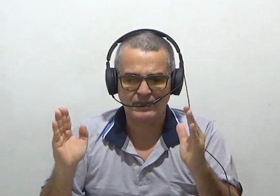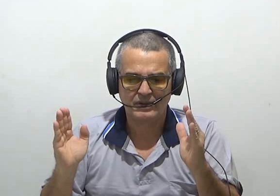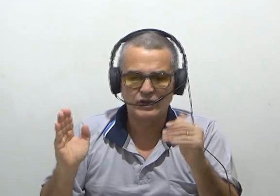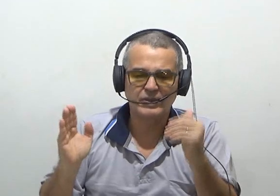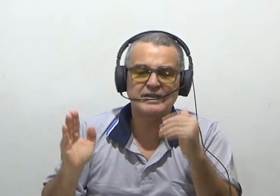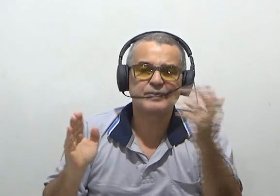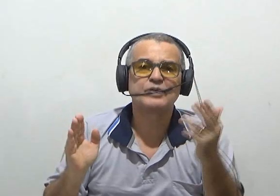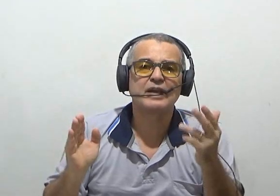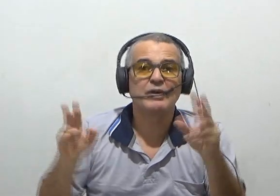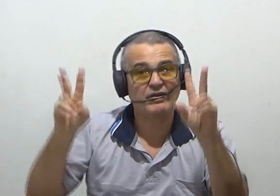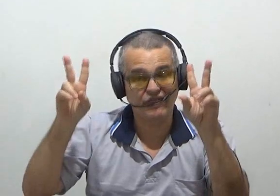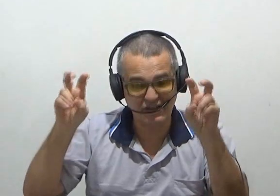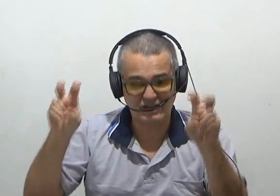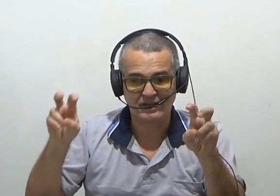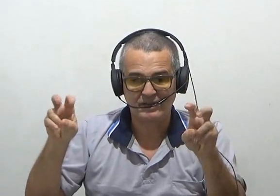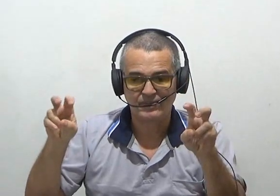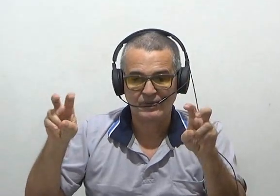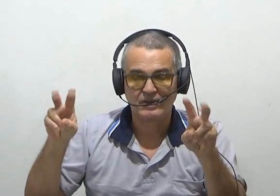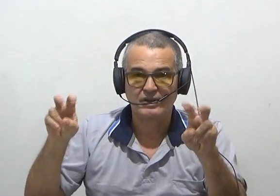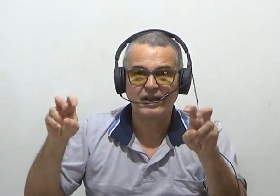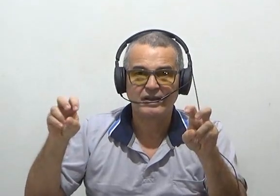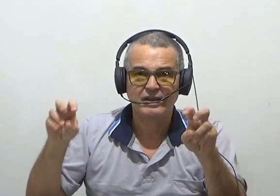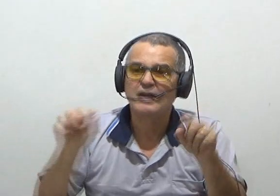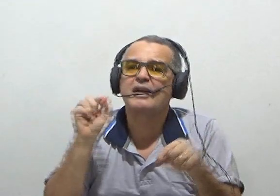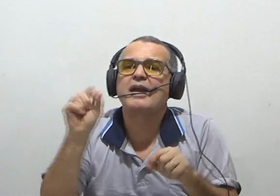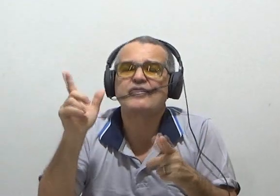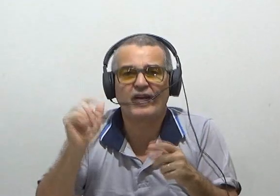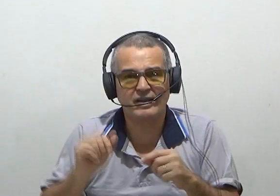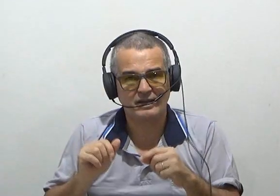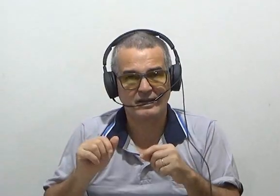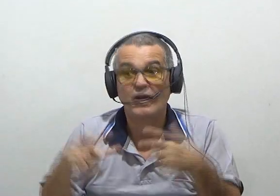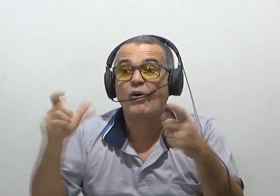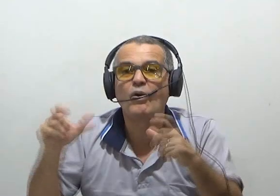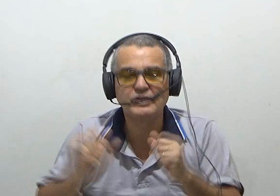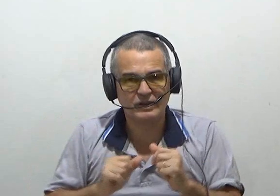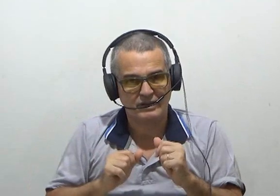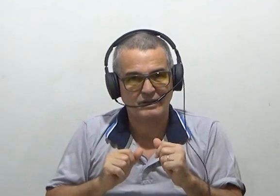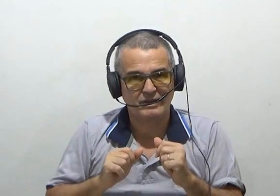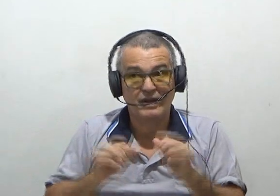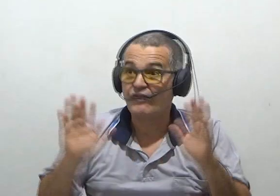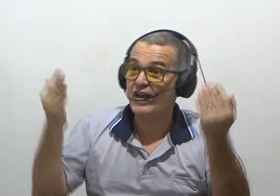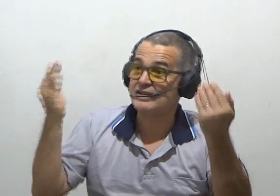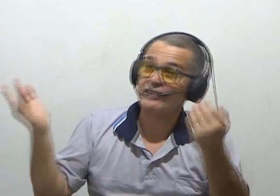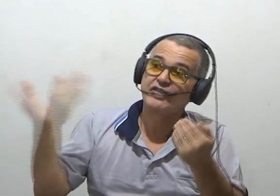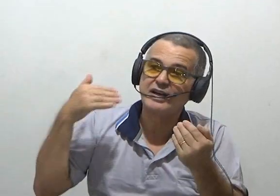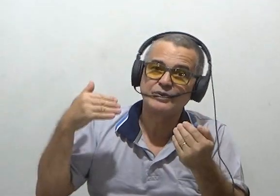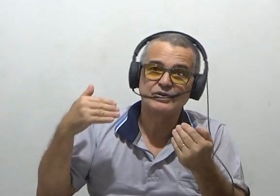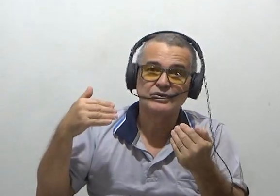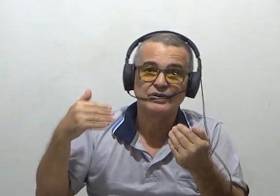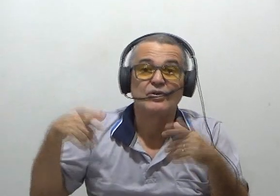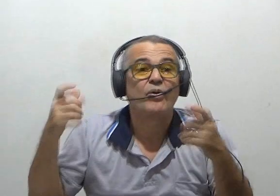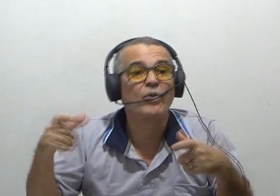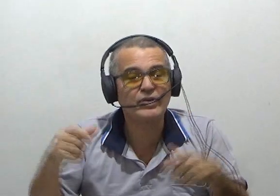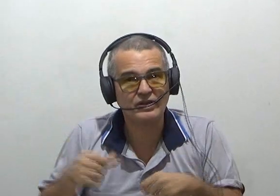resumir. Então, por exemplo, se o tema é uma festa, né? Quem vai? Onde? Festa,